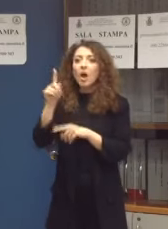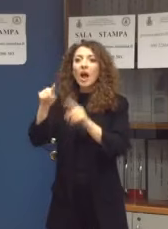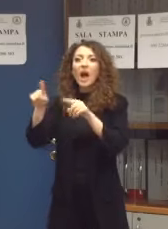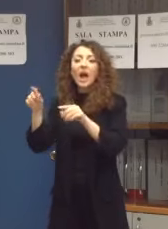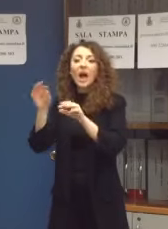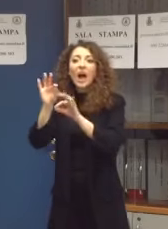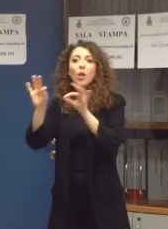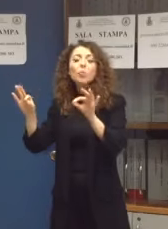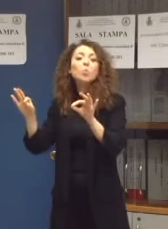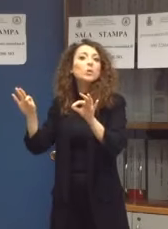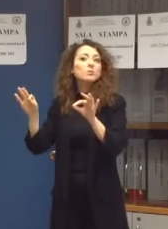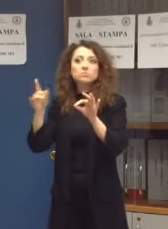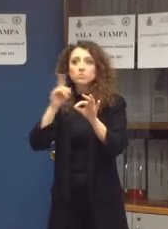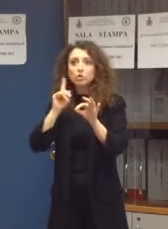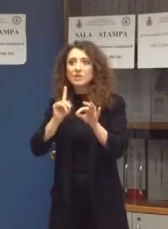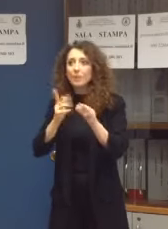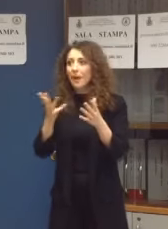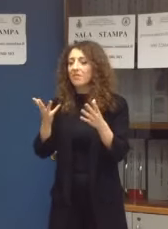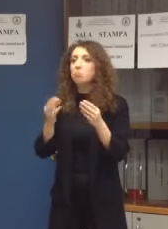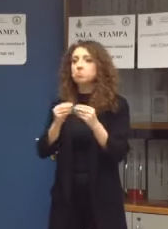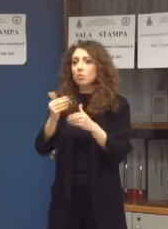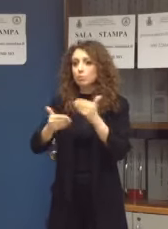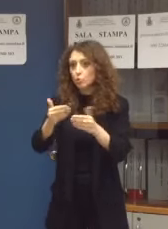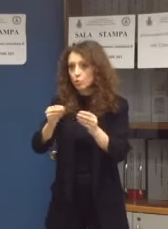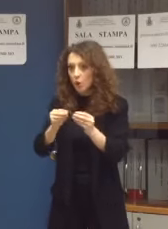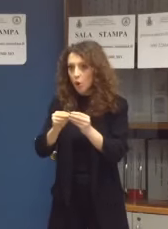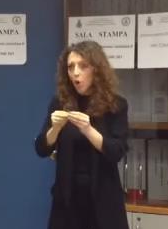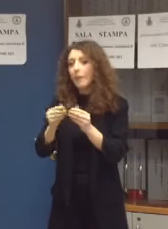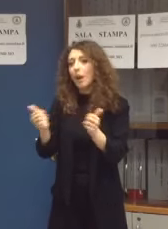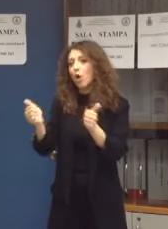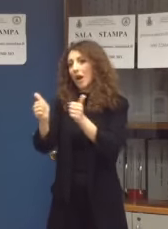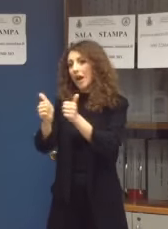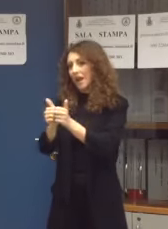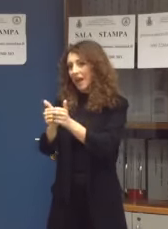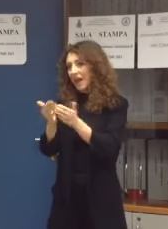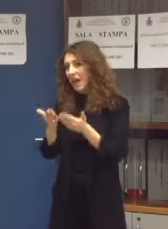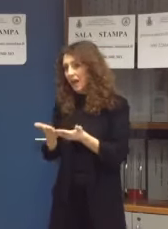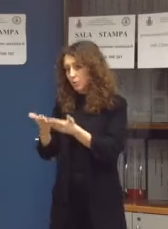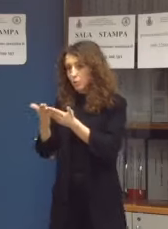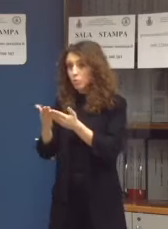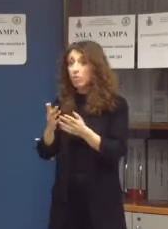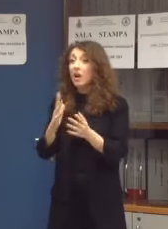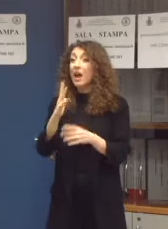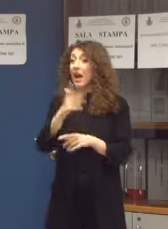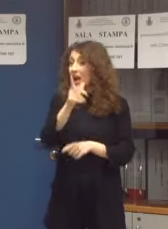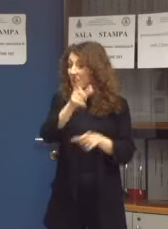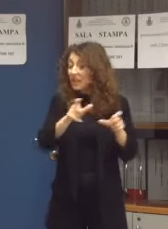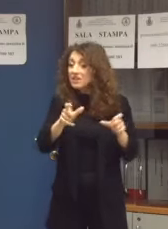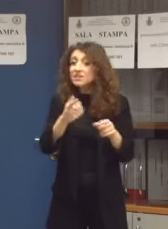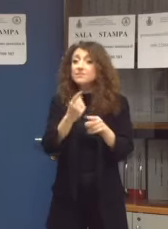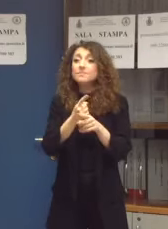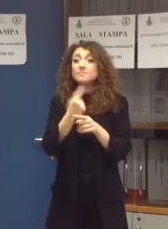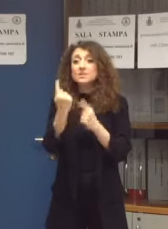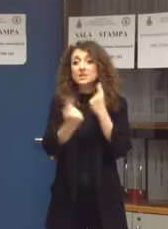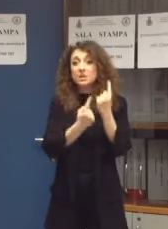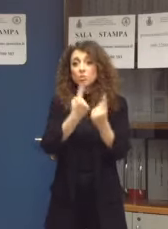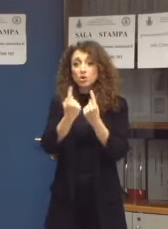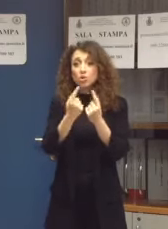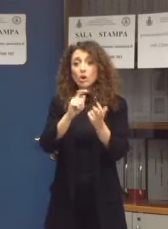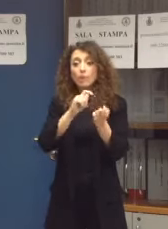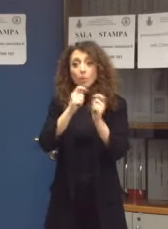stati assistiti e la potevano fare automaticamente, altri invece dovevano modificare alcune situazioni perché si erano accorti che